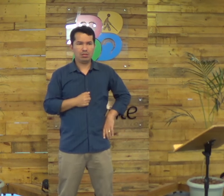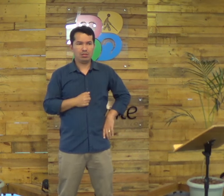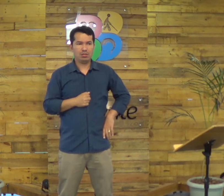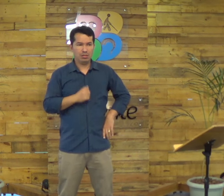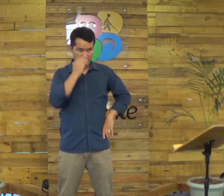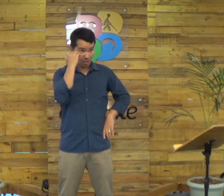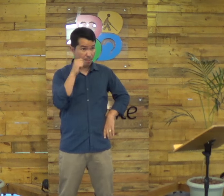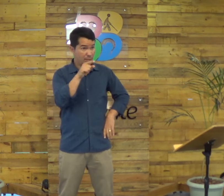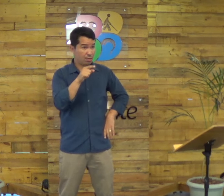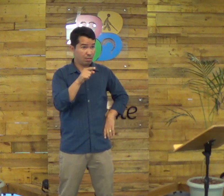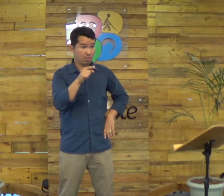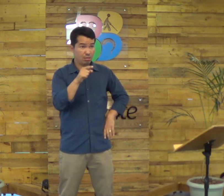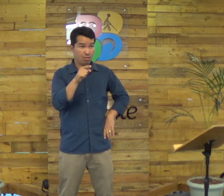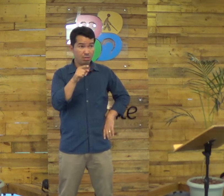a palavra ansiedade? Você sabe?